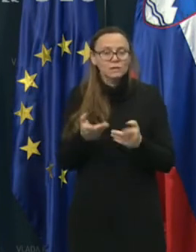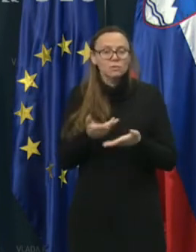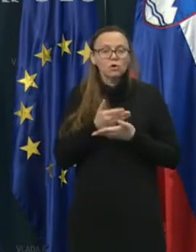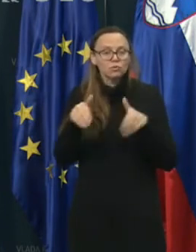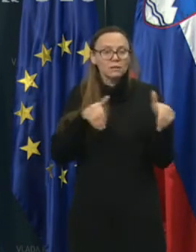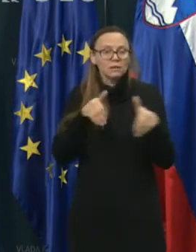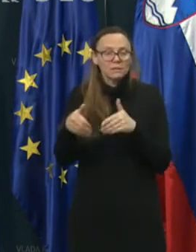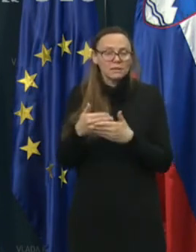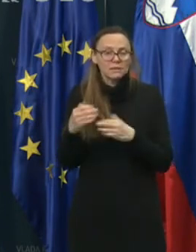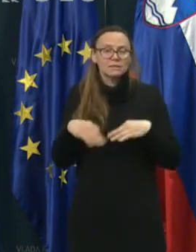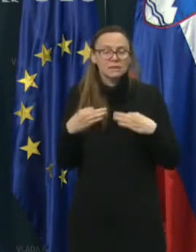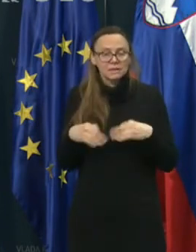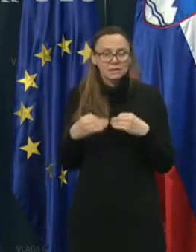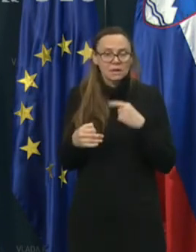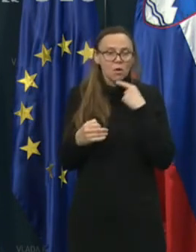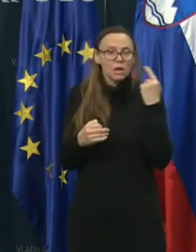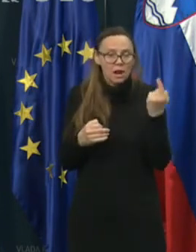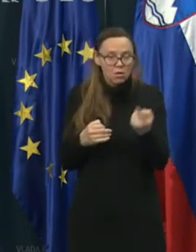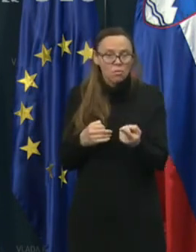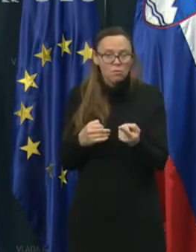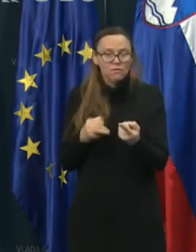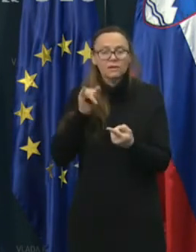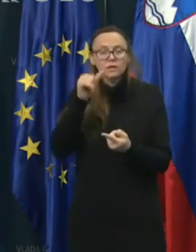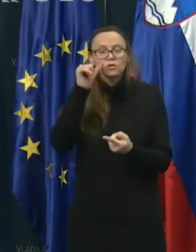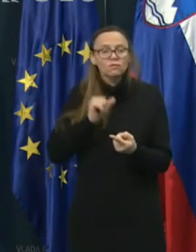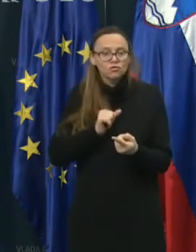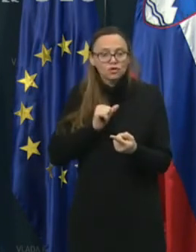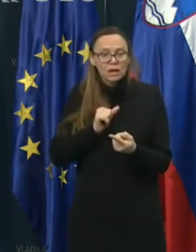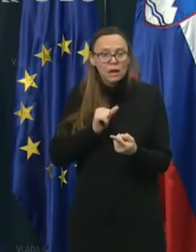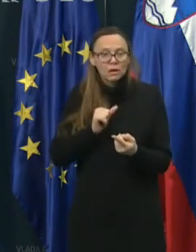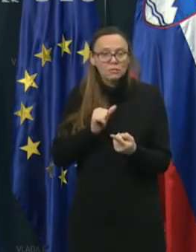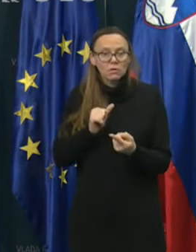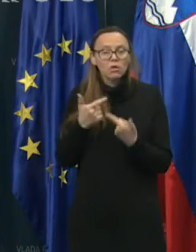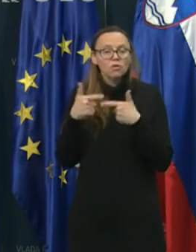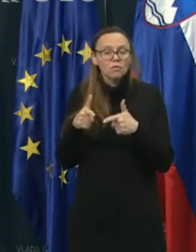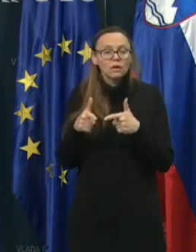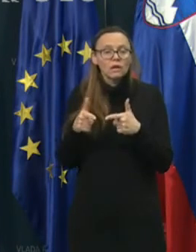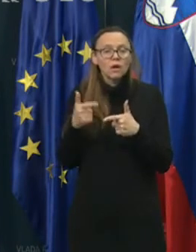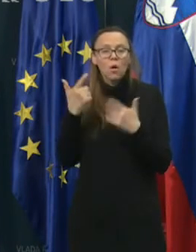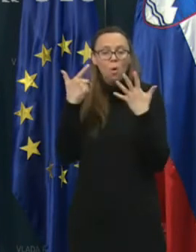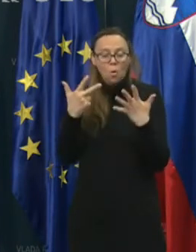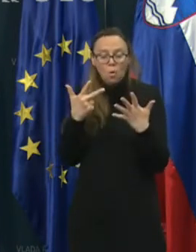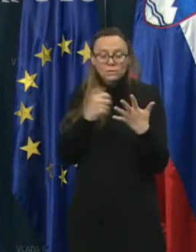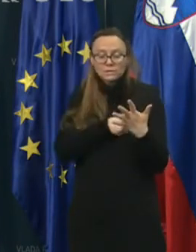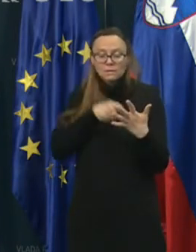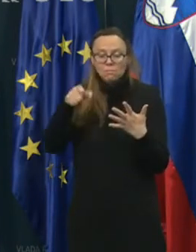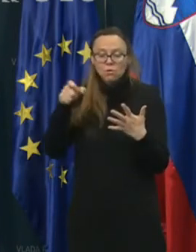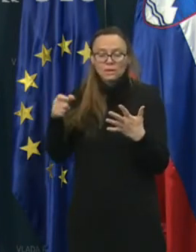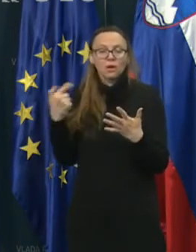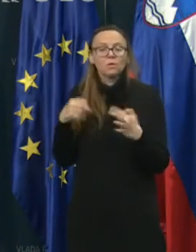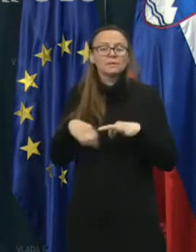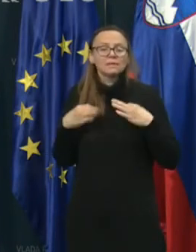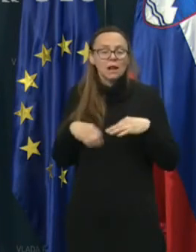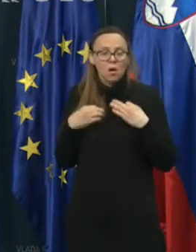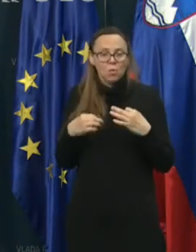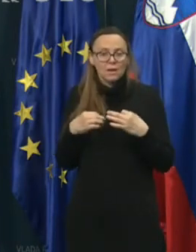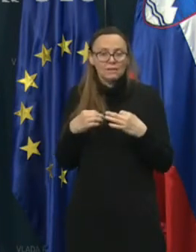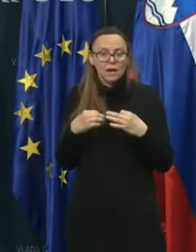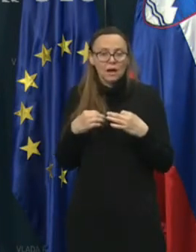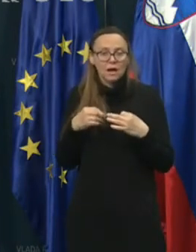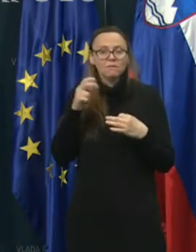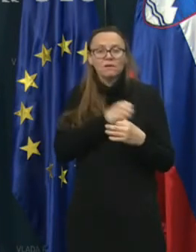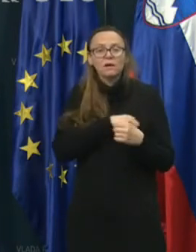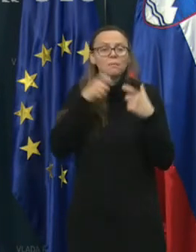Ministrstva za zdravje, povem, da so včeraj odpustili 8 bolnikov iz zdravljenja